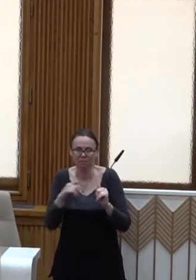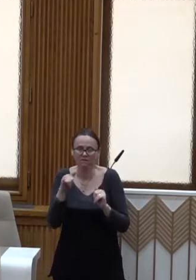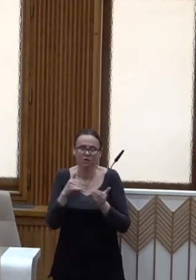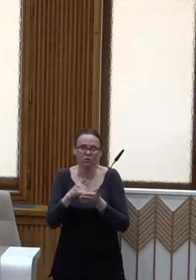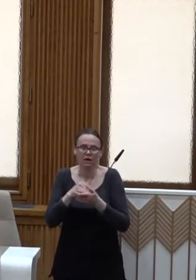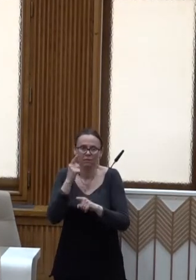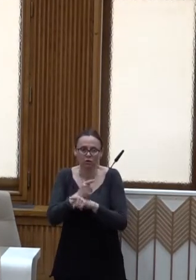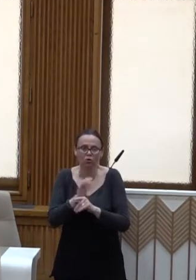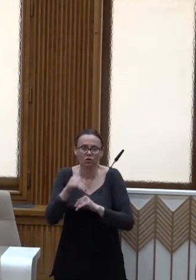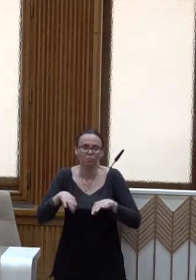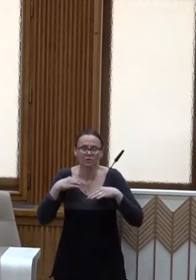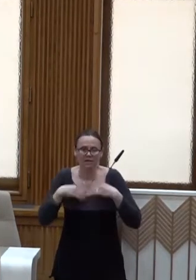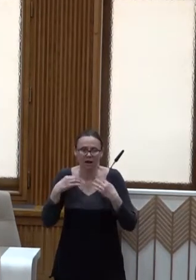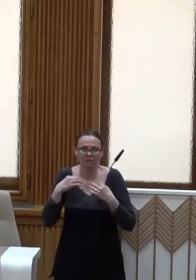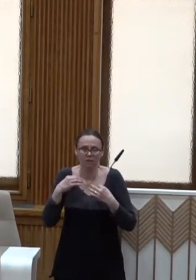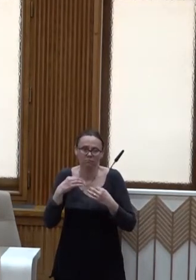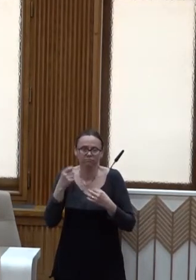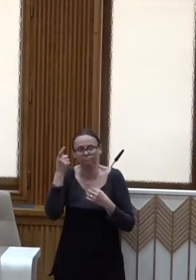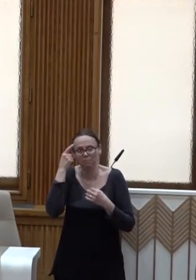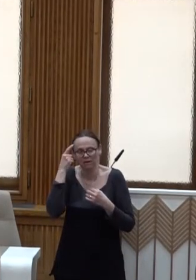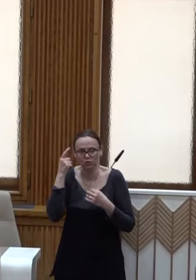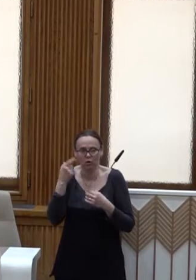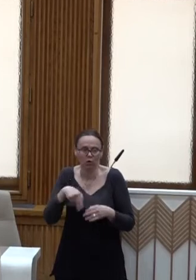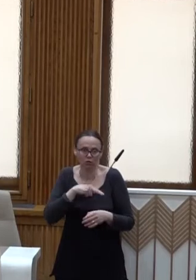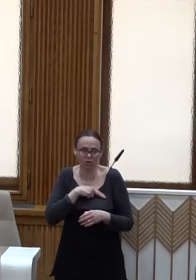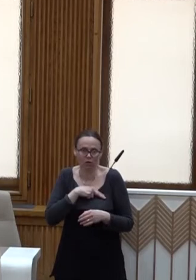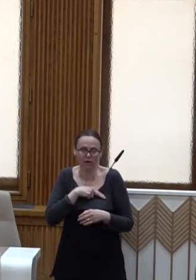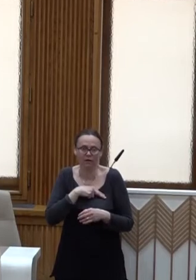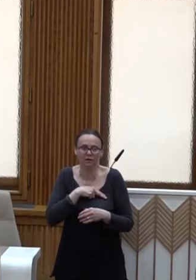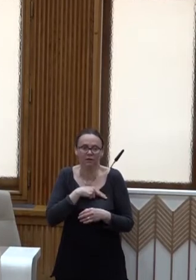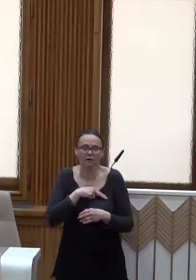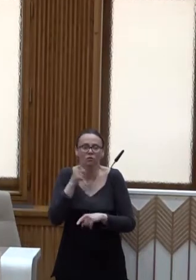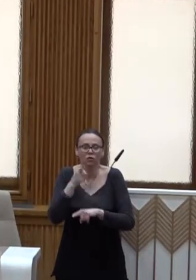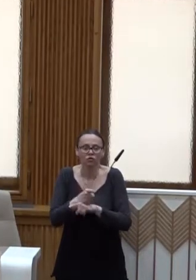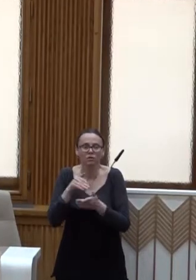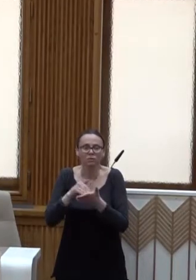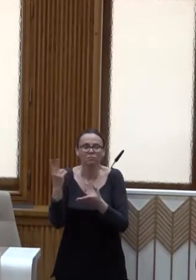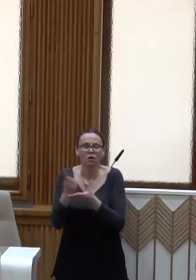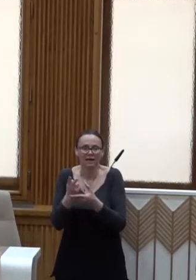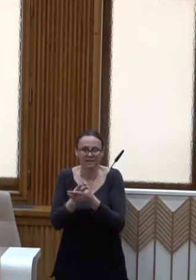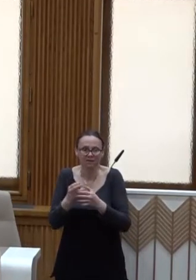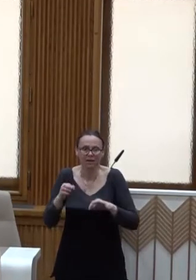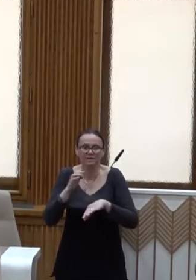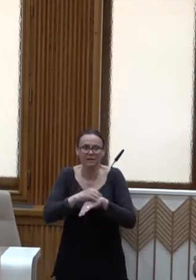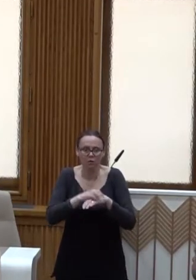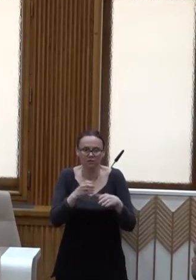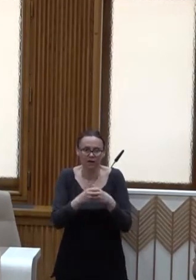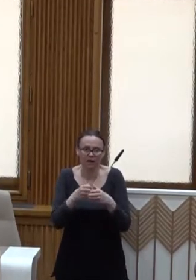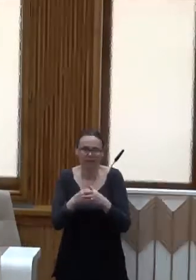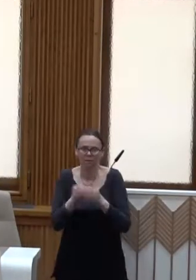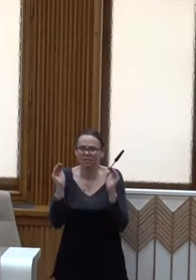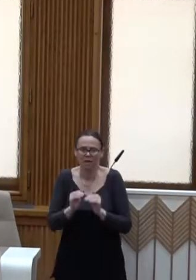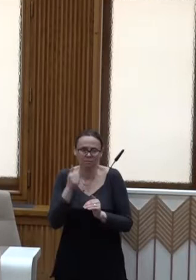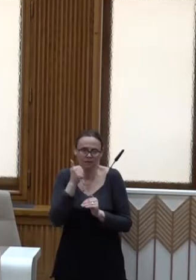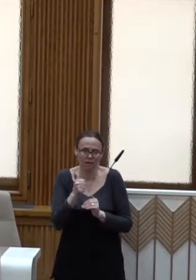po zdravi presoji predstojnikov. Določiti je potrebno rezervne zdravstvene ekipe, najmanj eno, po